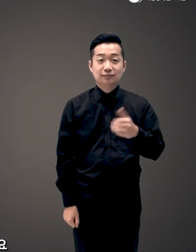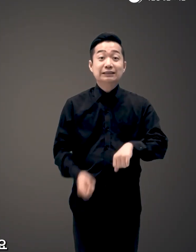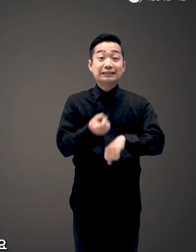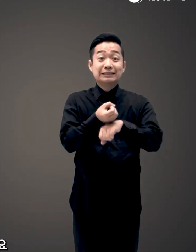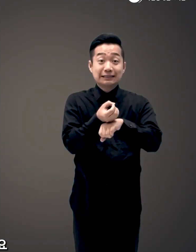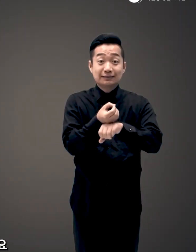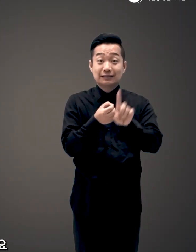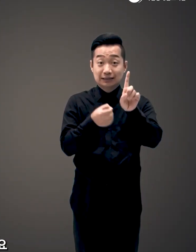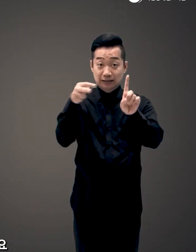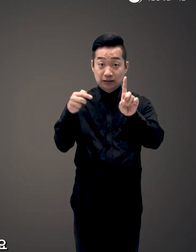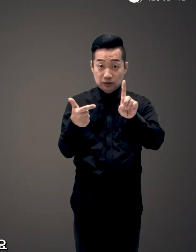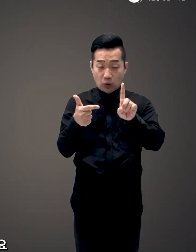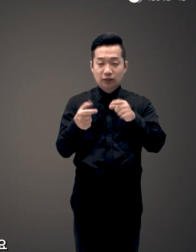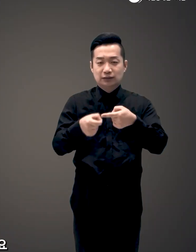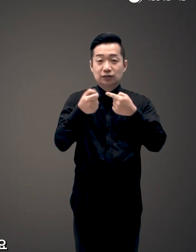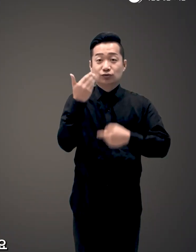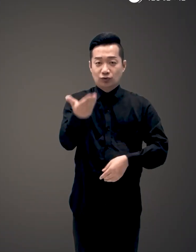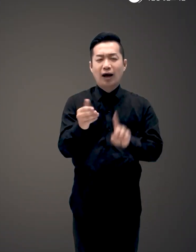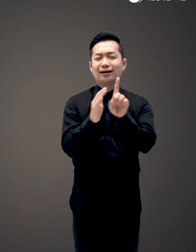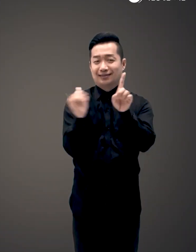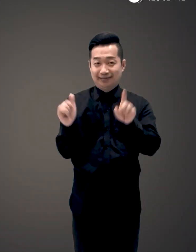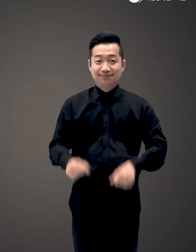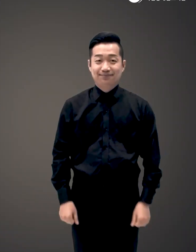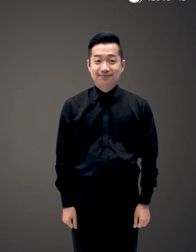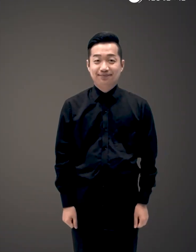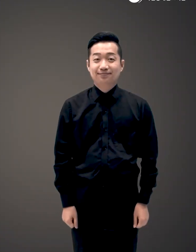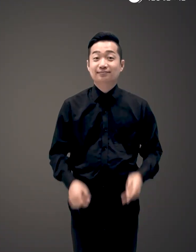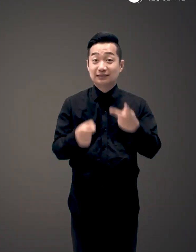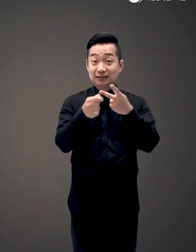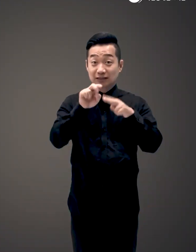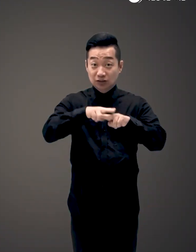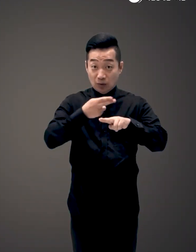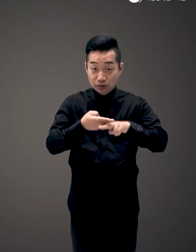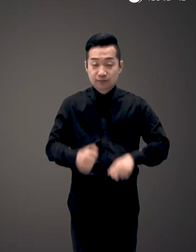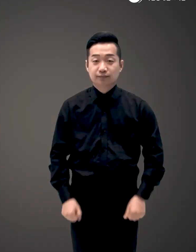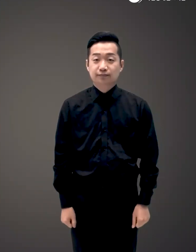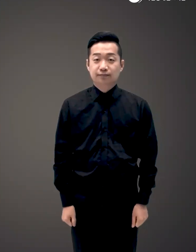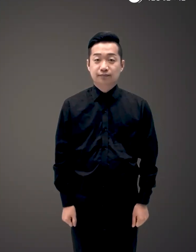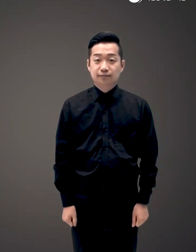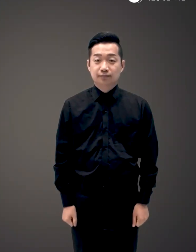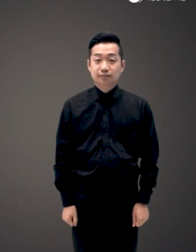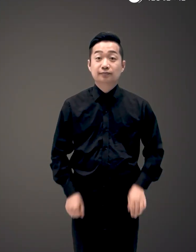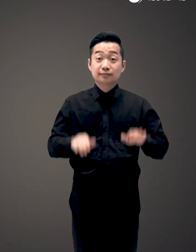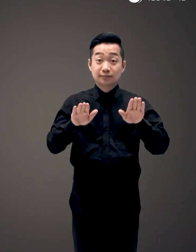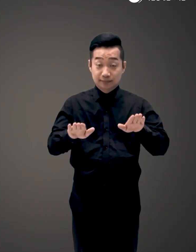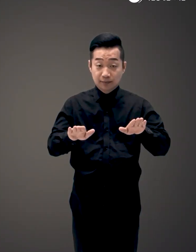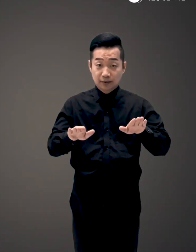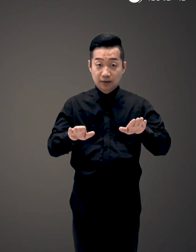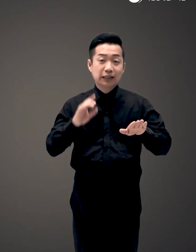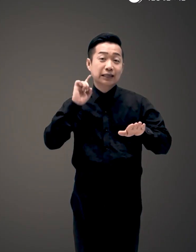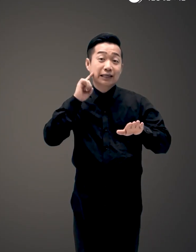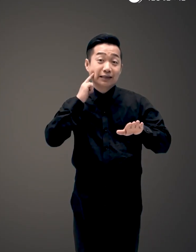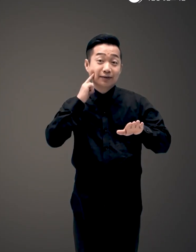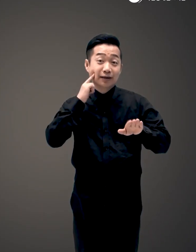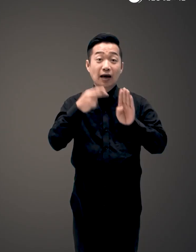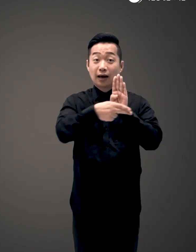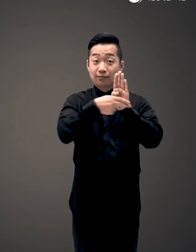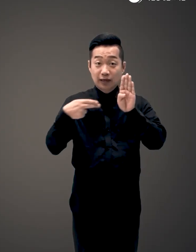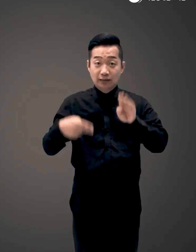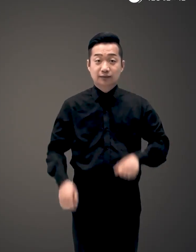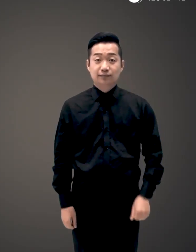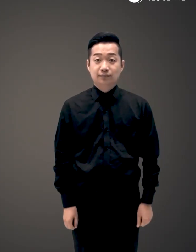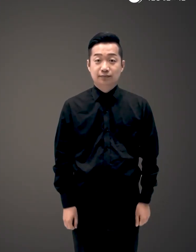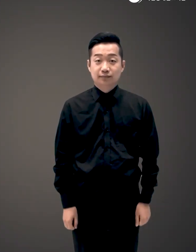순금 한 돈을 1등에게 줄 거고요. 한 명입니다. 그리고 2등 상품은 제가 이번에 뷰티